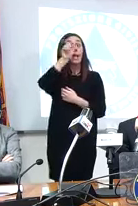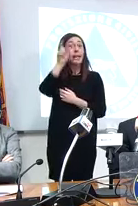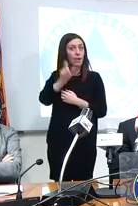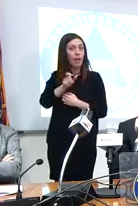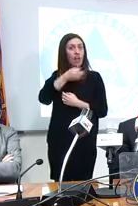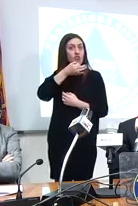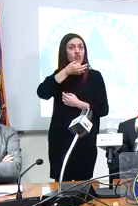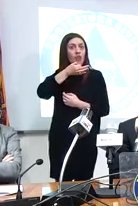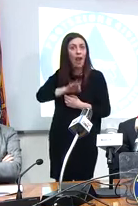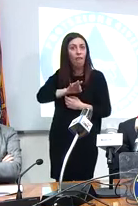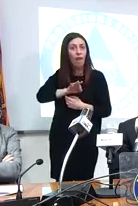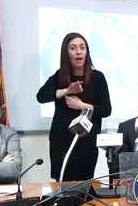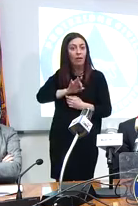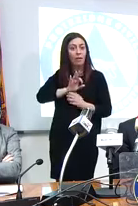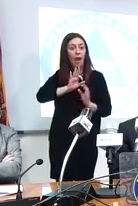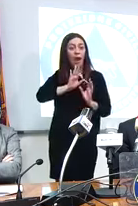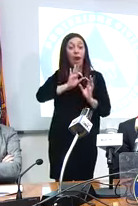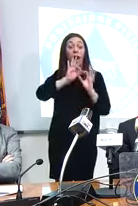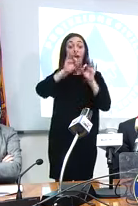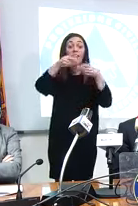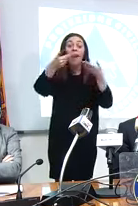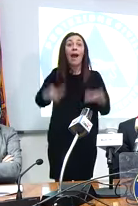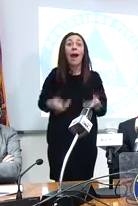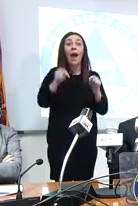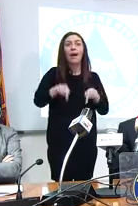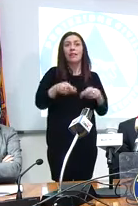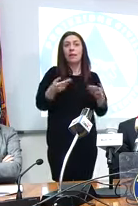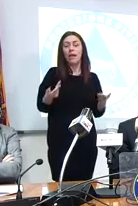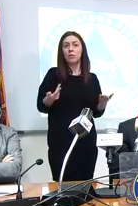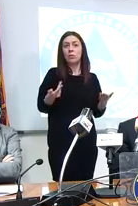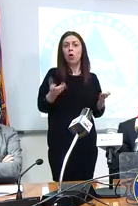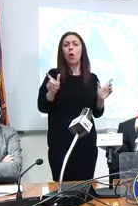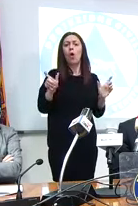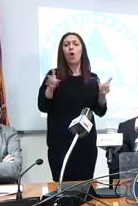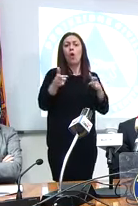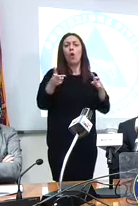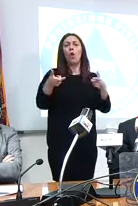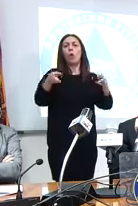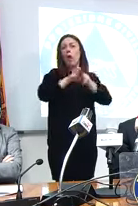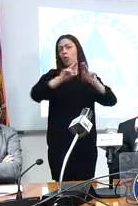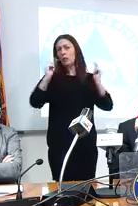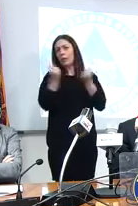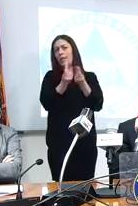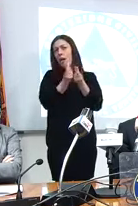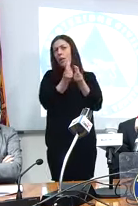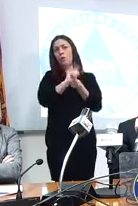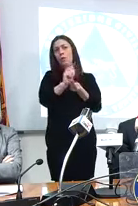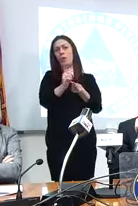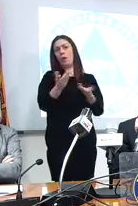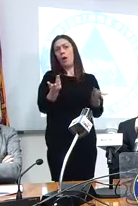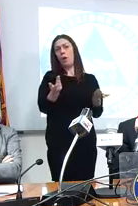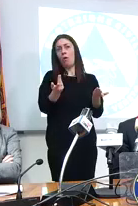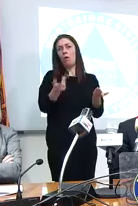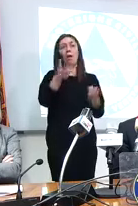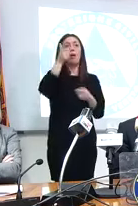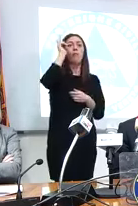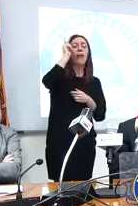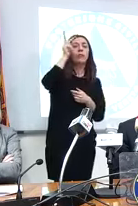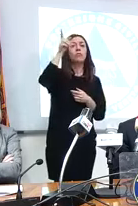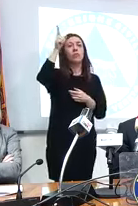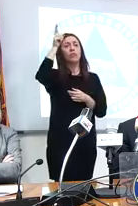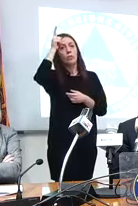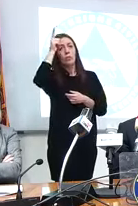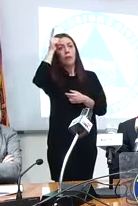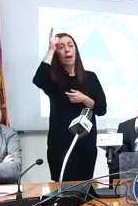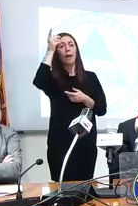fino ad oggi senza fare il lockdown, adottando la politica delle zone. Germania lockdown, Gran Bretagna lockdown, Francia